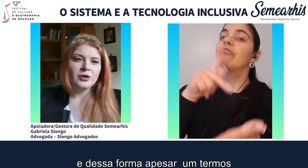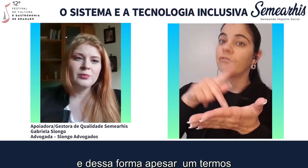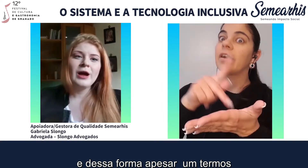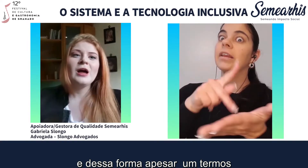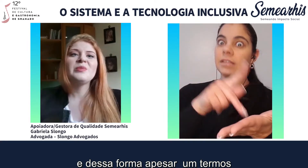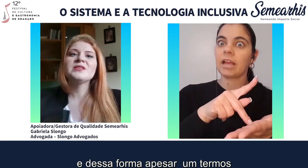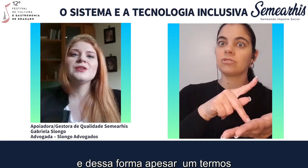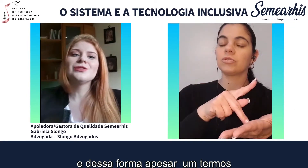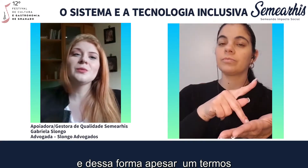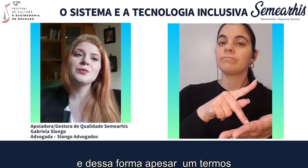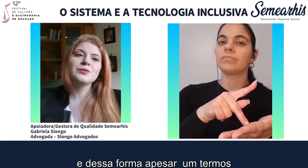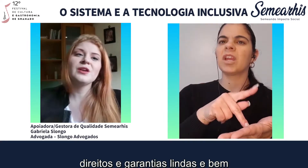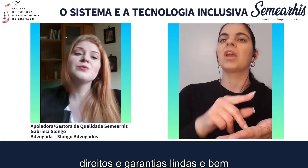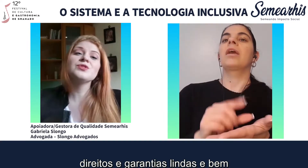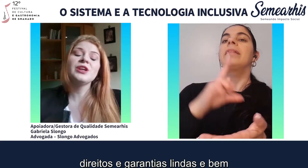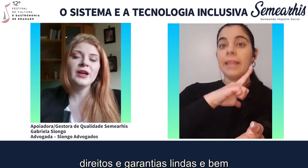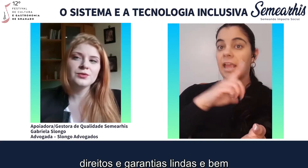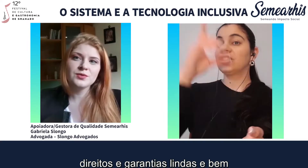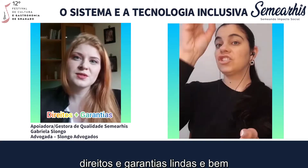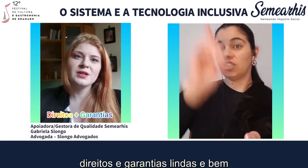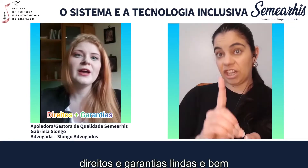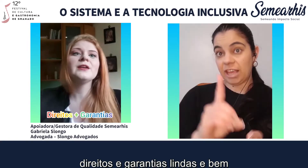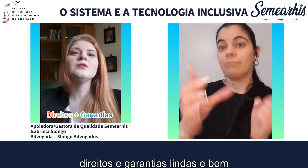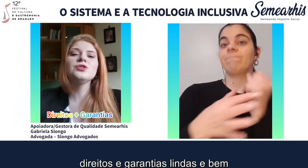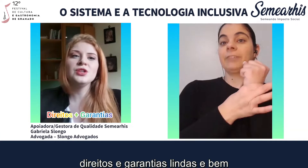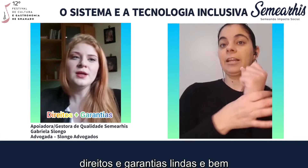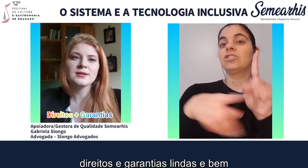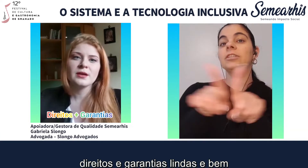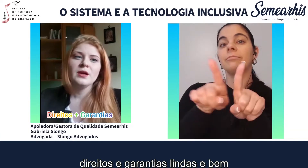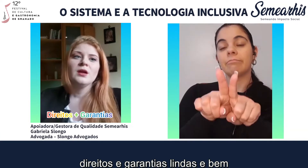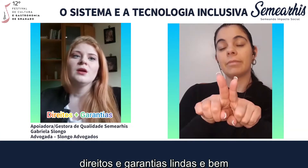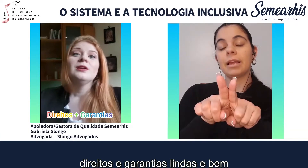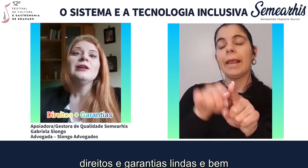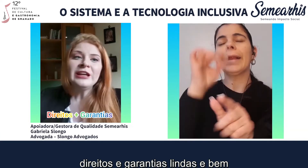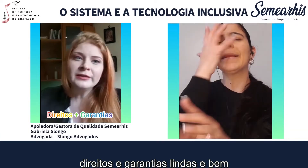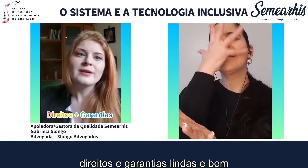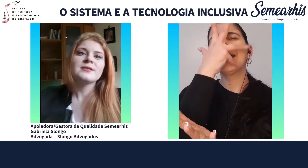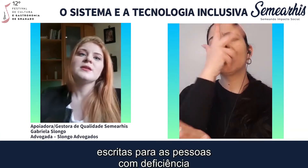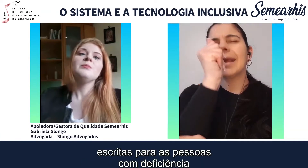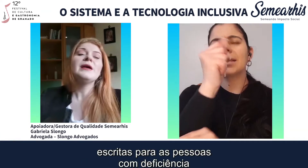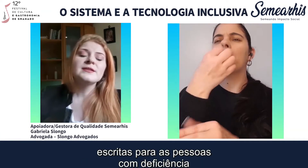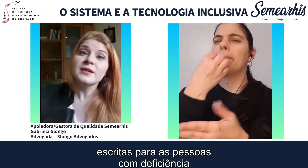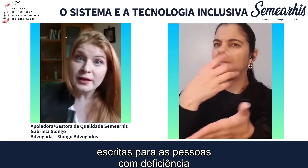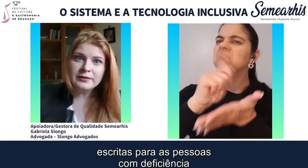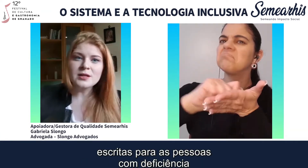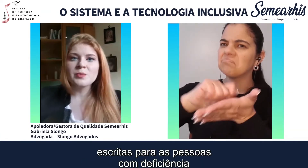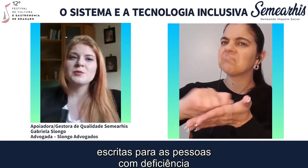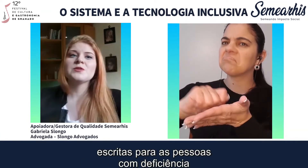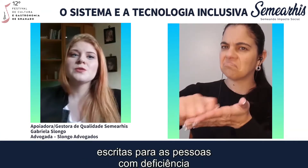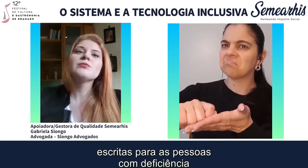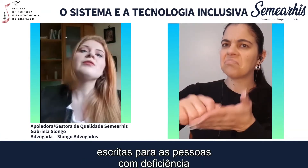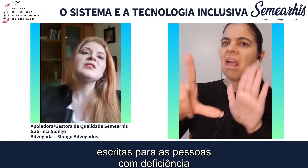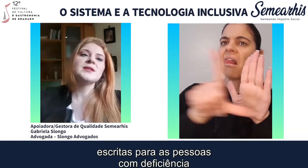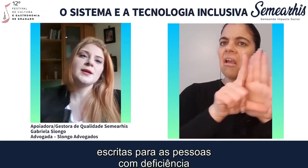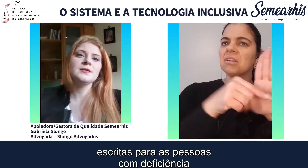Desta forma, apesar de termos direitos e garantias lindas e bem escritas para as